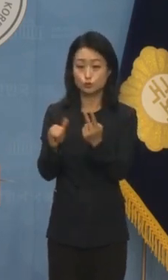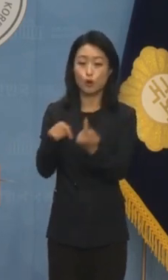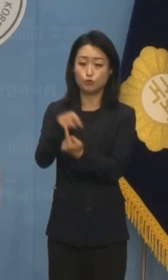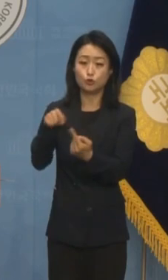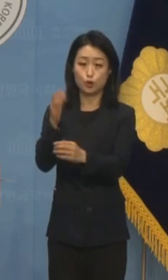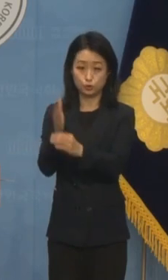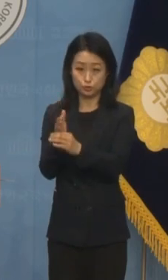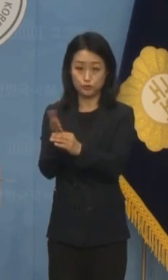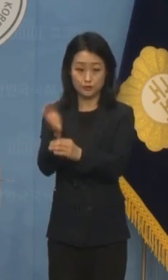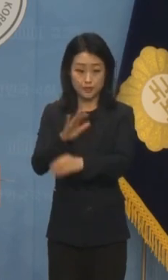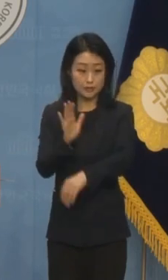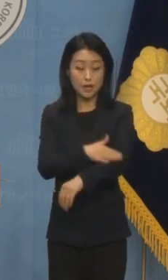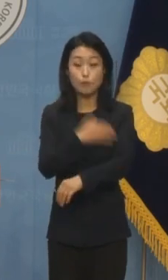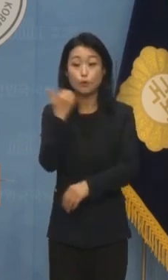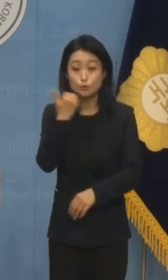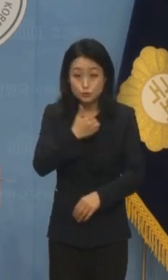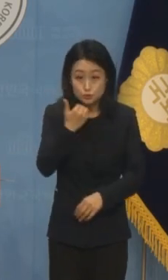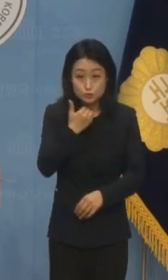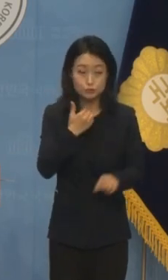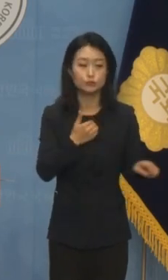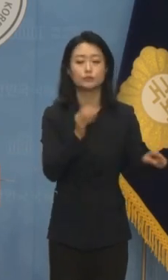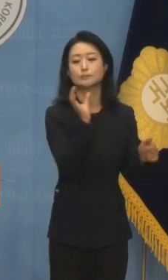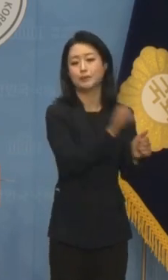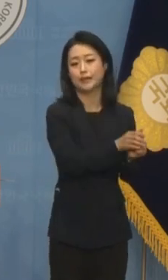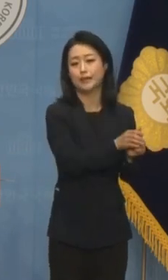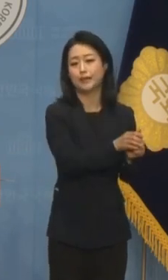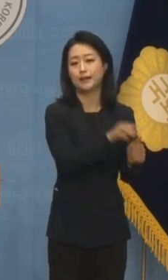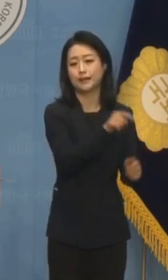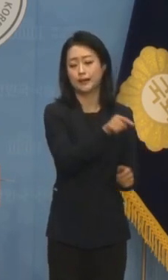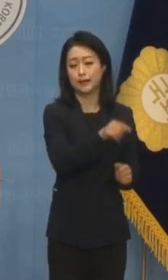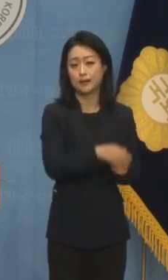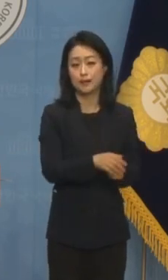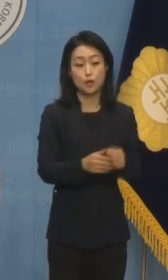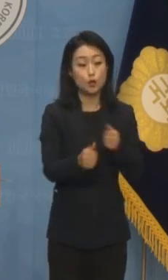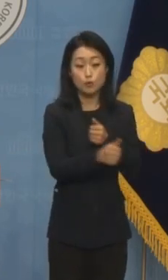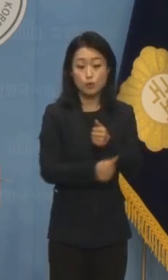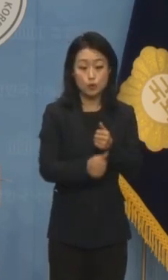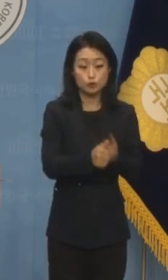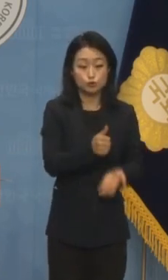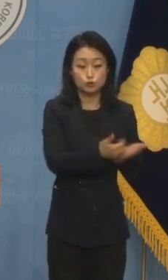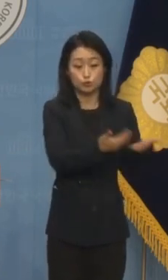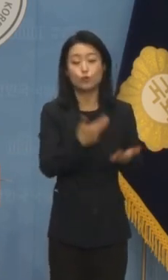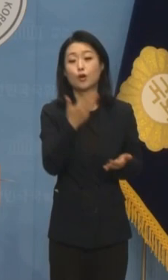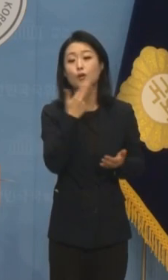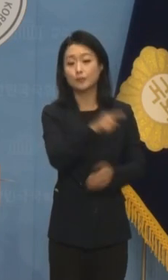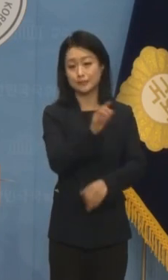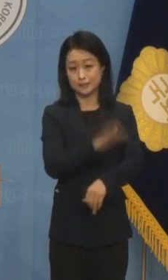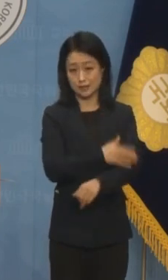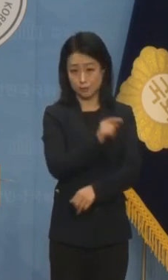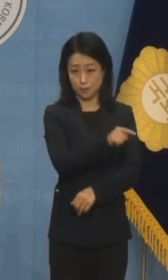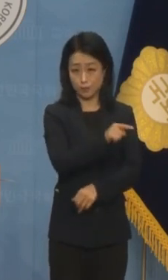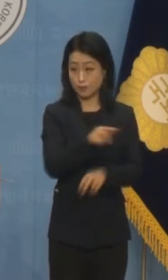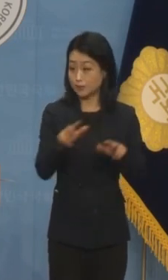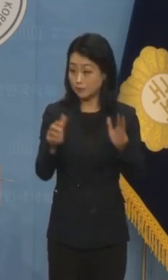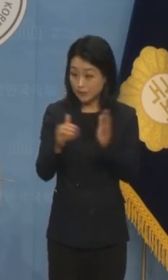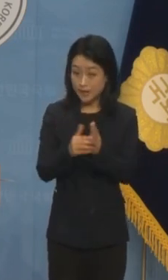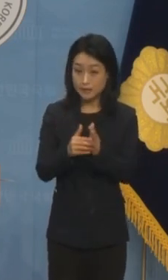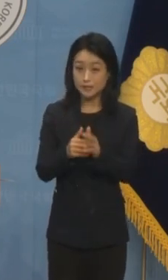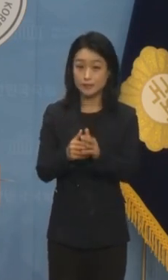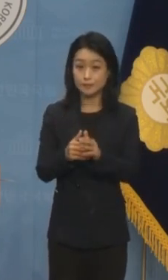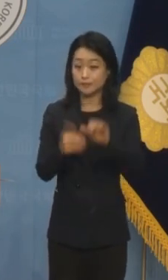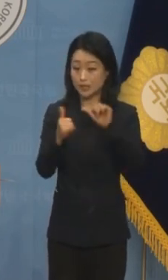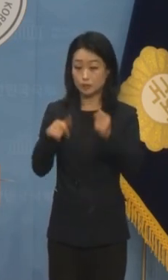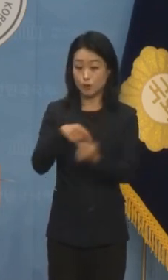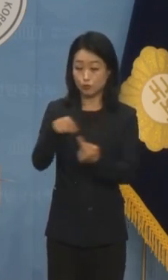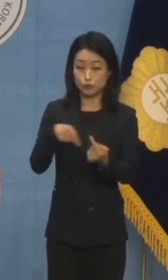누가 질 것입니까 지금까지 방통 위원회법에 의사 정속 수가 없이도 위원회가